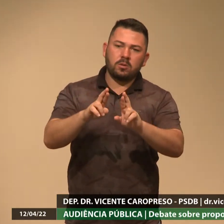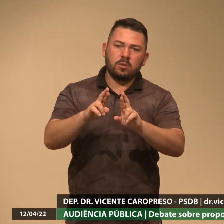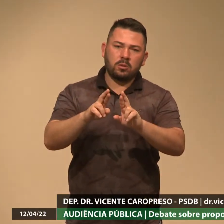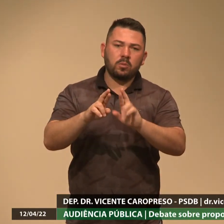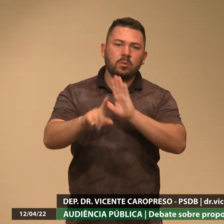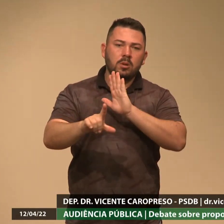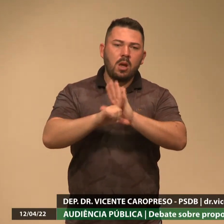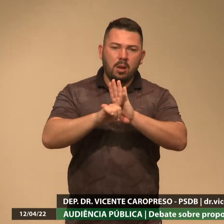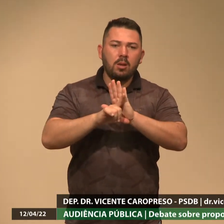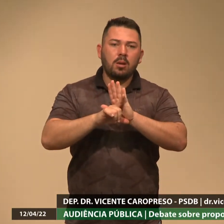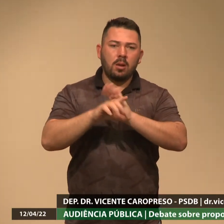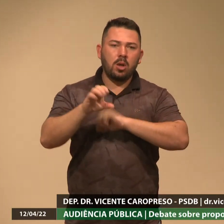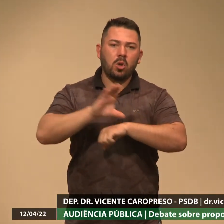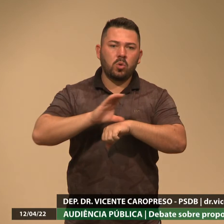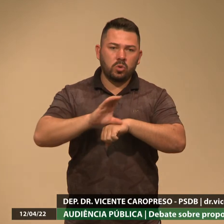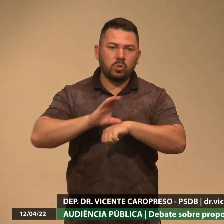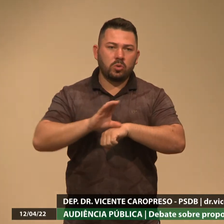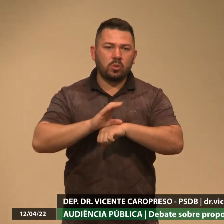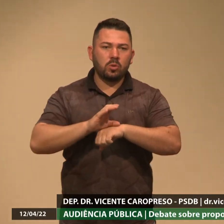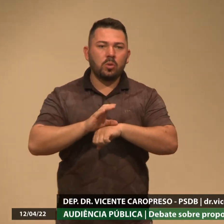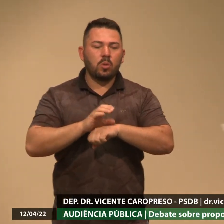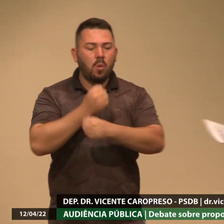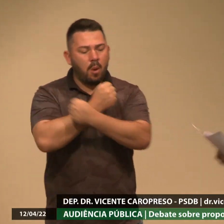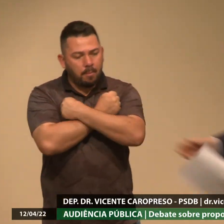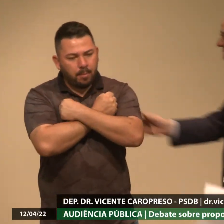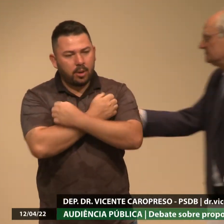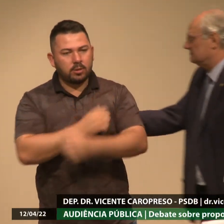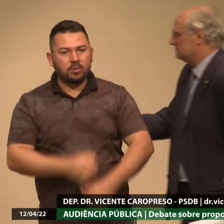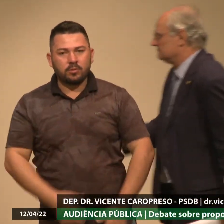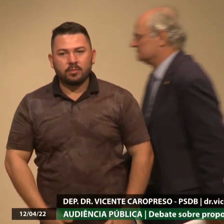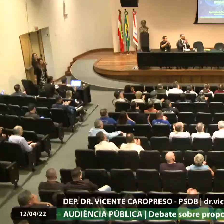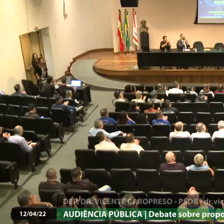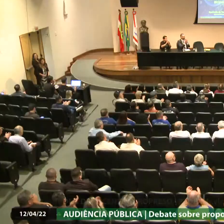constitucionais um abraço e conte comigo